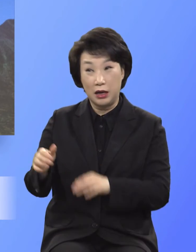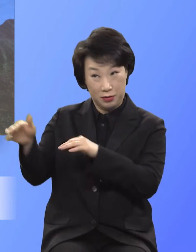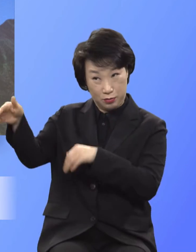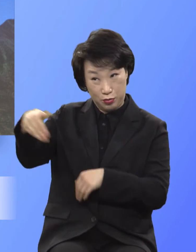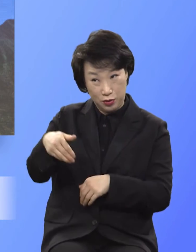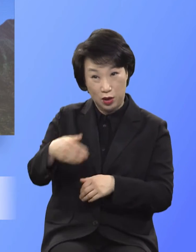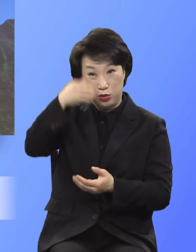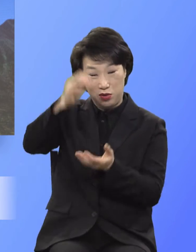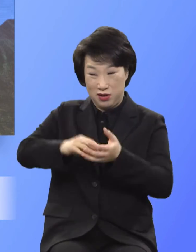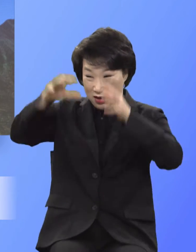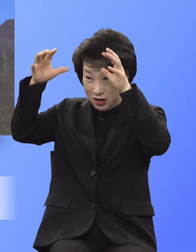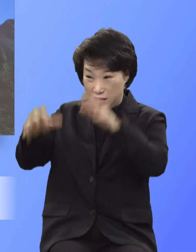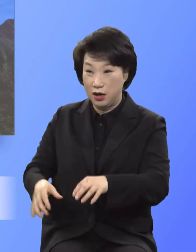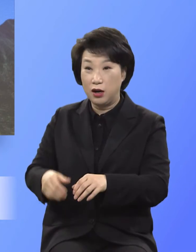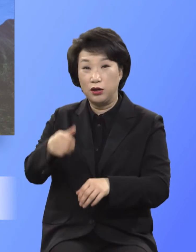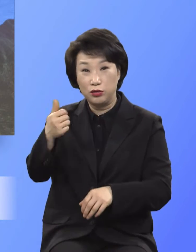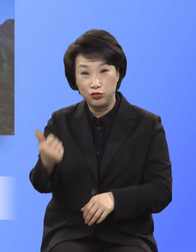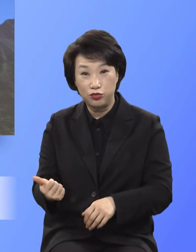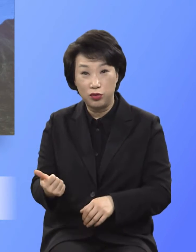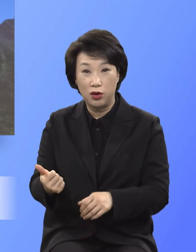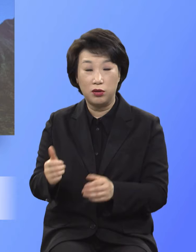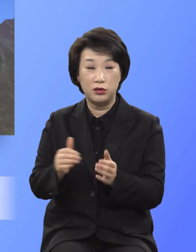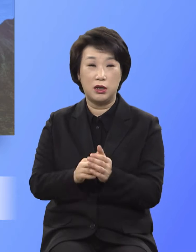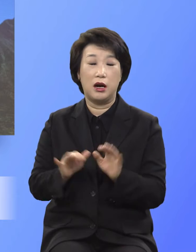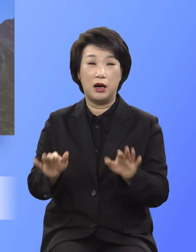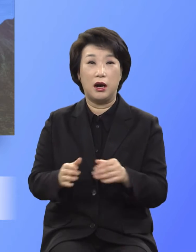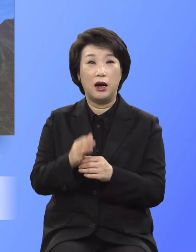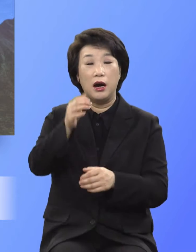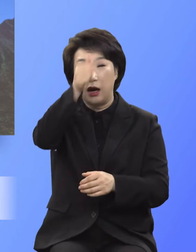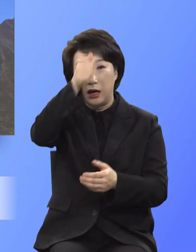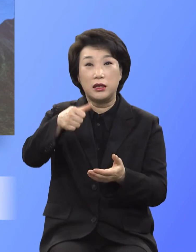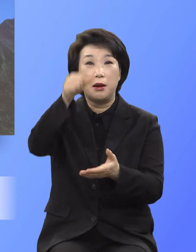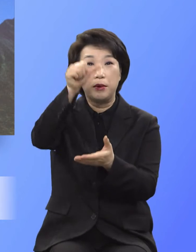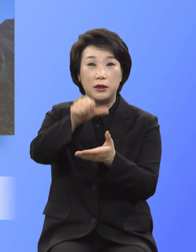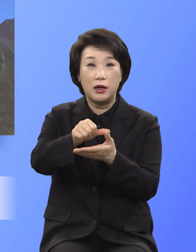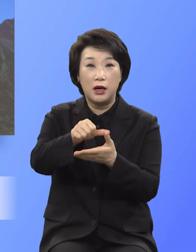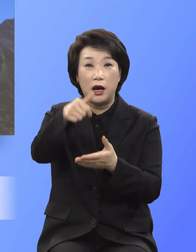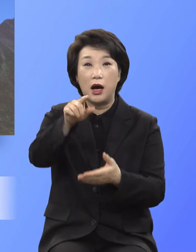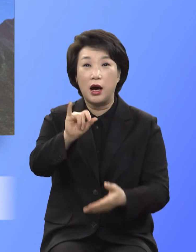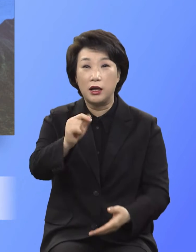하나님은 그에게 말해요. 너는 어째서